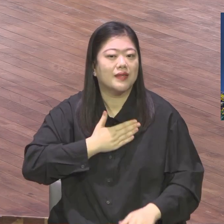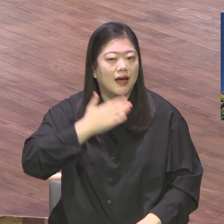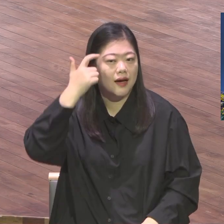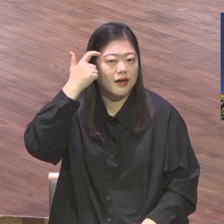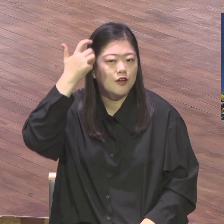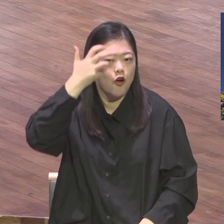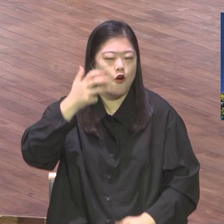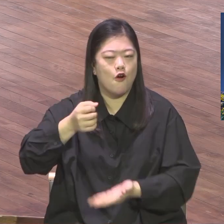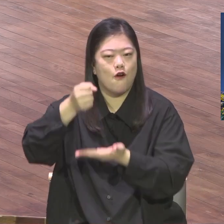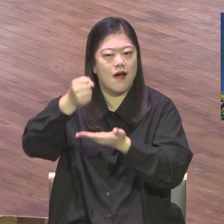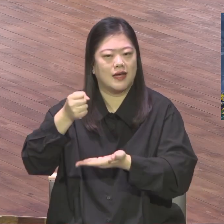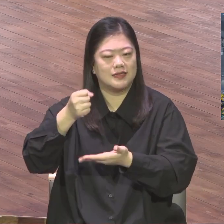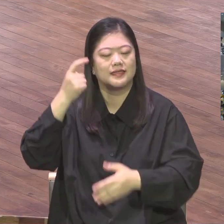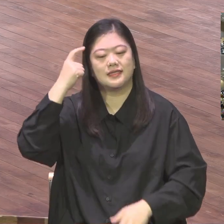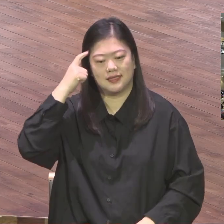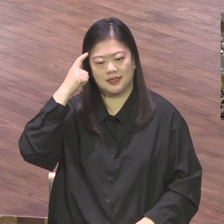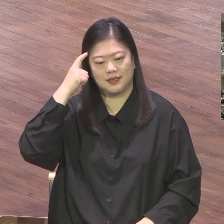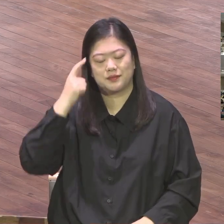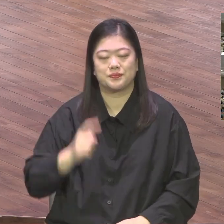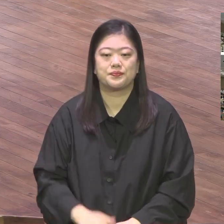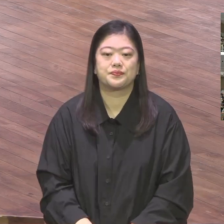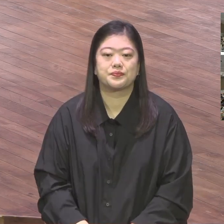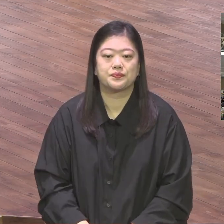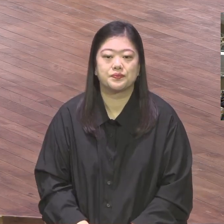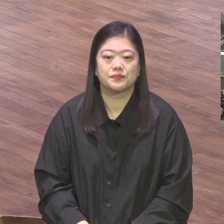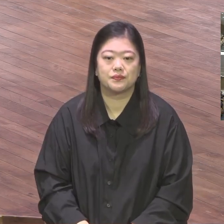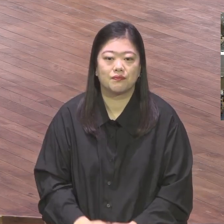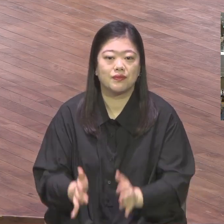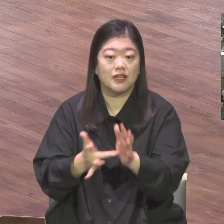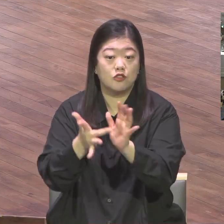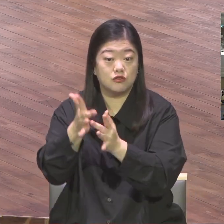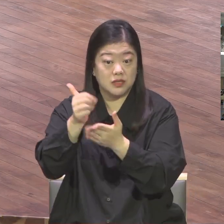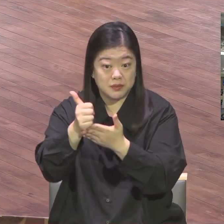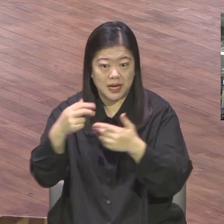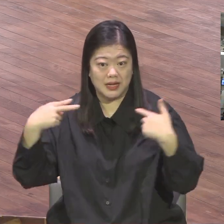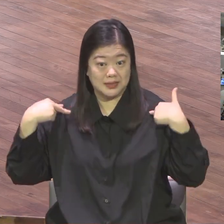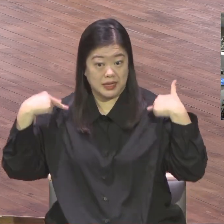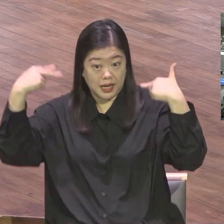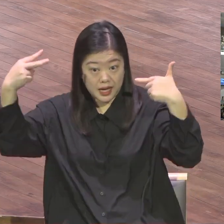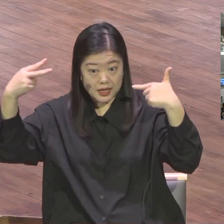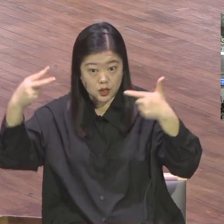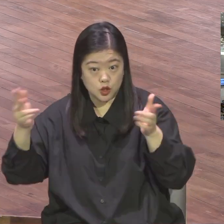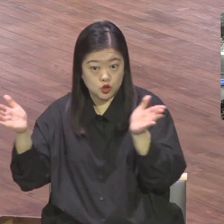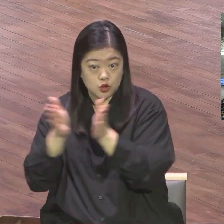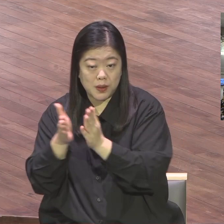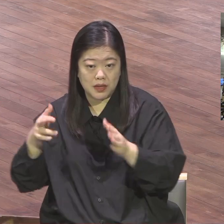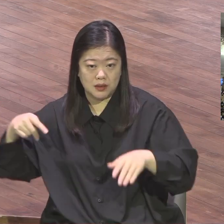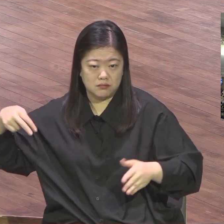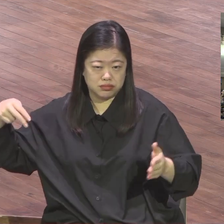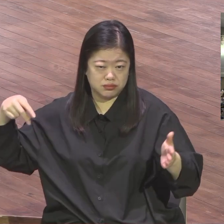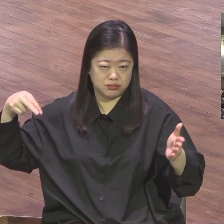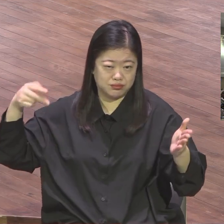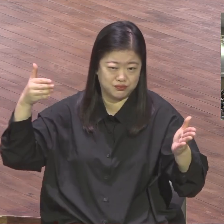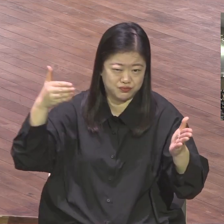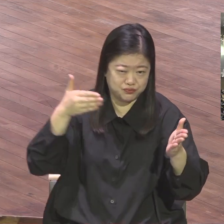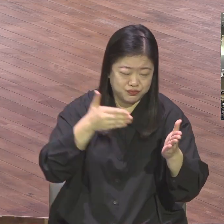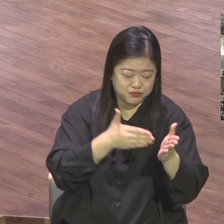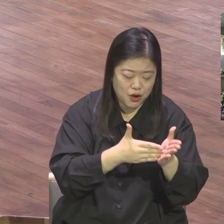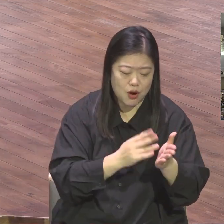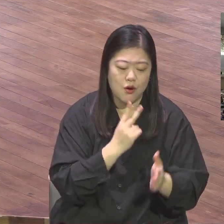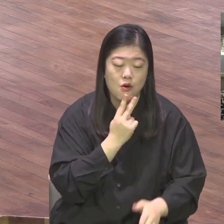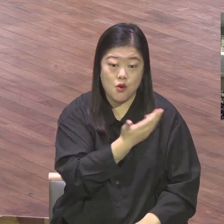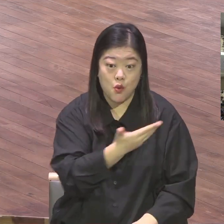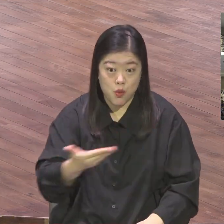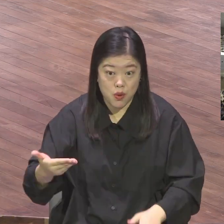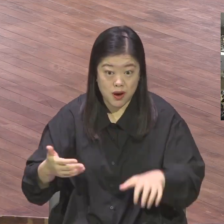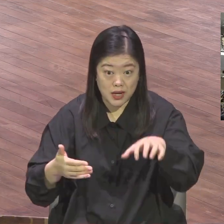자, 9절 봅니다. 그때에 예수께서 갈릴리 나사렛으로부터 와서 요단강에서 요한에게 세례를